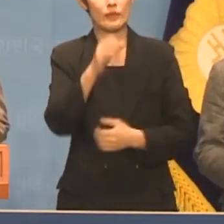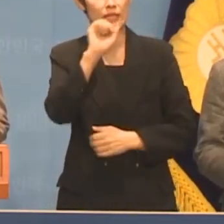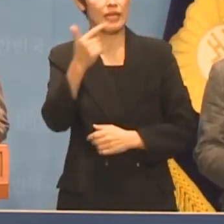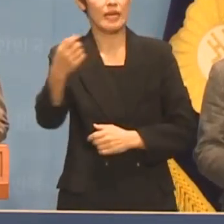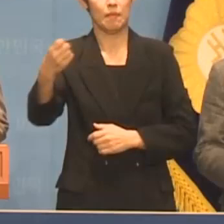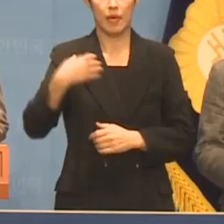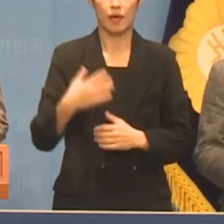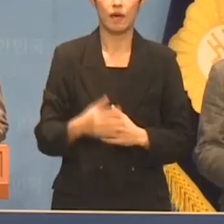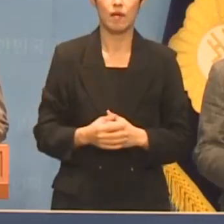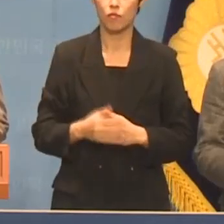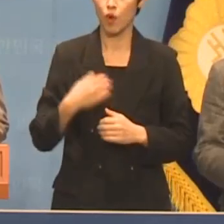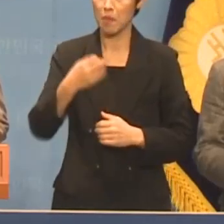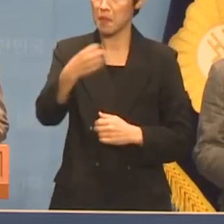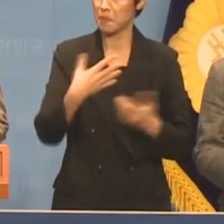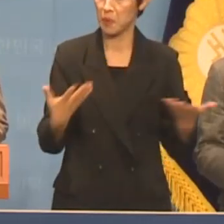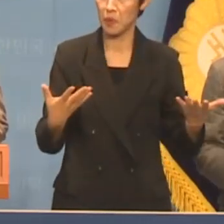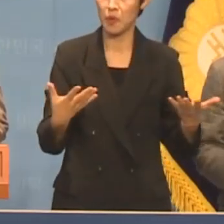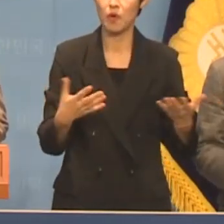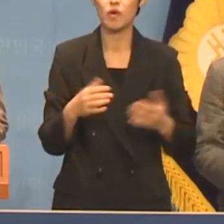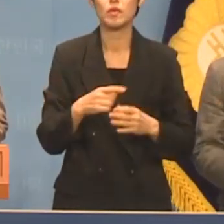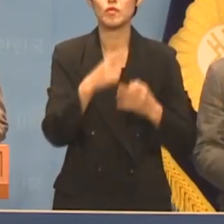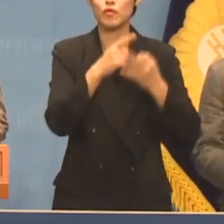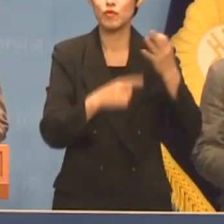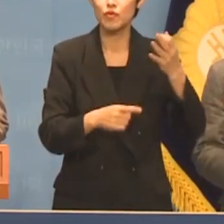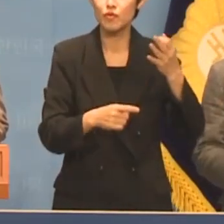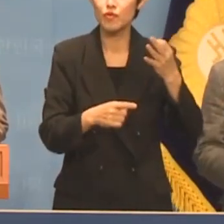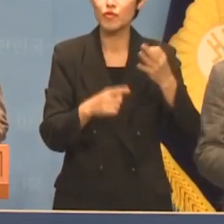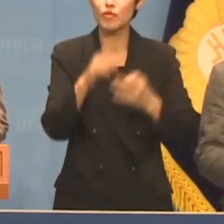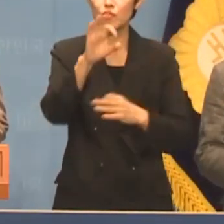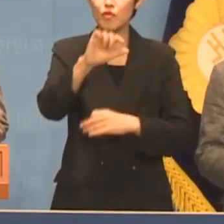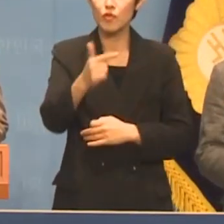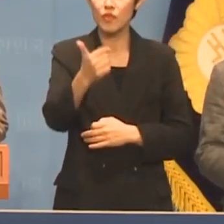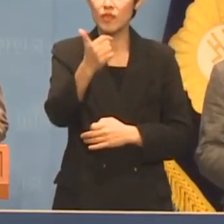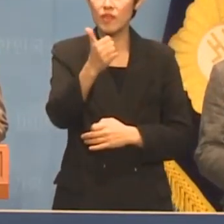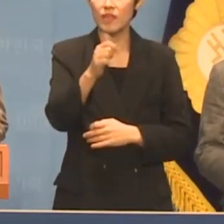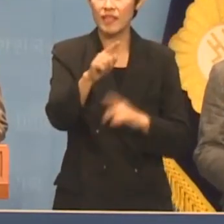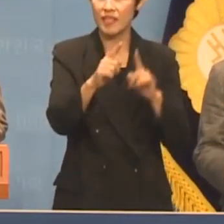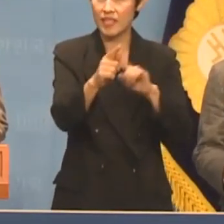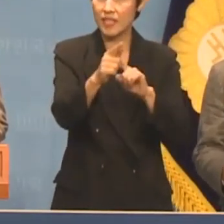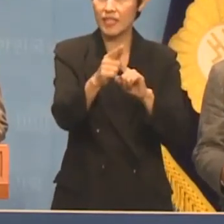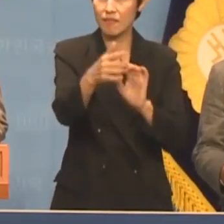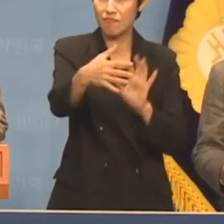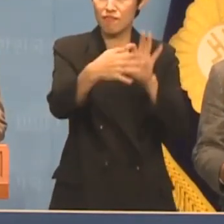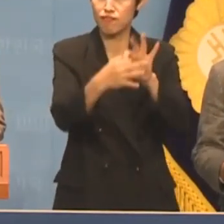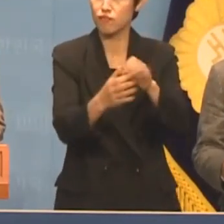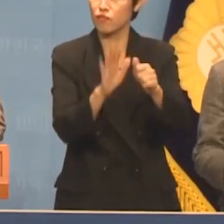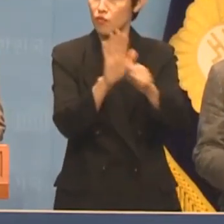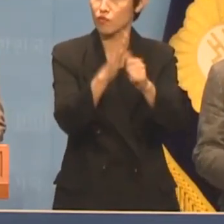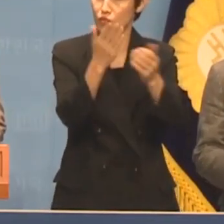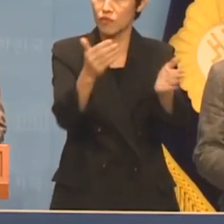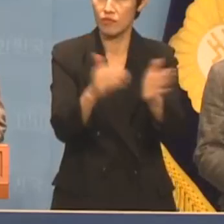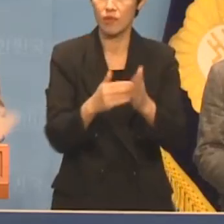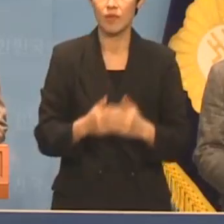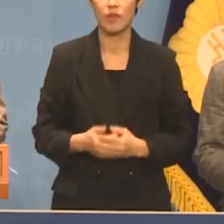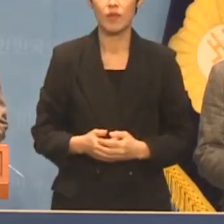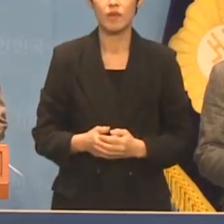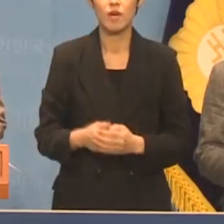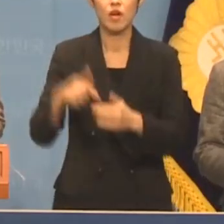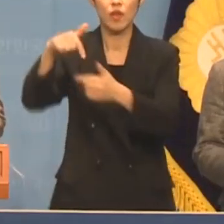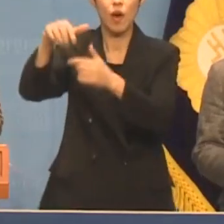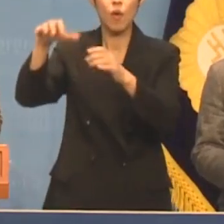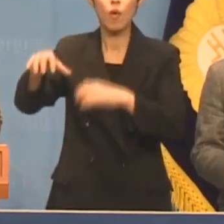하던데? 라고 하며 윤핵관을 두둔하는 듯한 발언을 하고, 경남에 여성 국회의원이 없었다는 명태균의